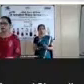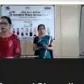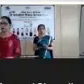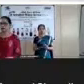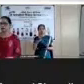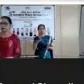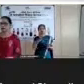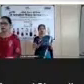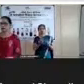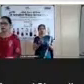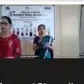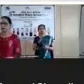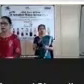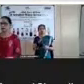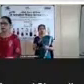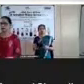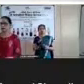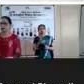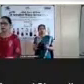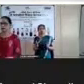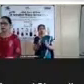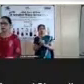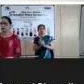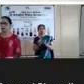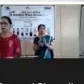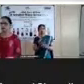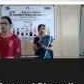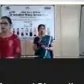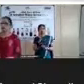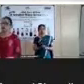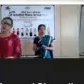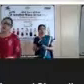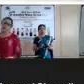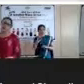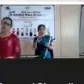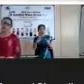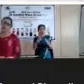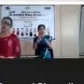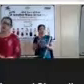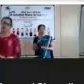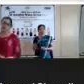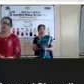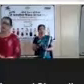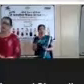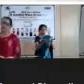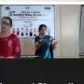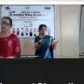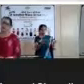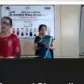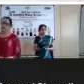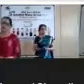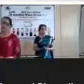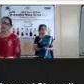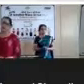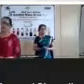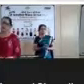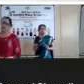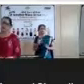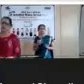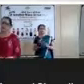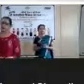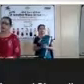मंत्री प्रतिमा भौमिक जी, कार्यक्रम में हमारे साथ हैं हमारी सचिव अंजलि जी, उपस्थित अधिकारीगण और इस